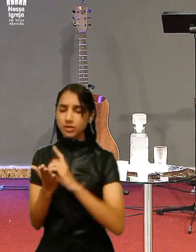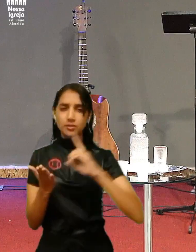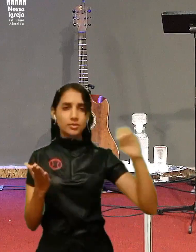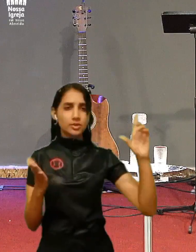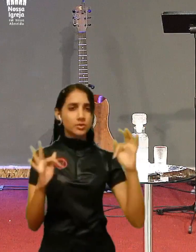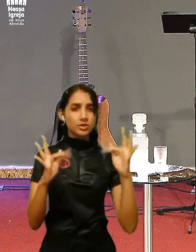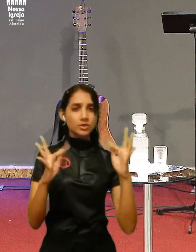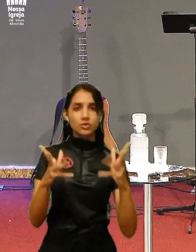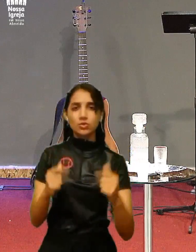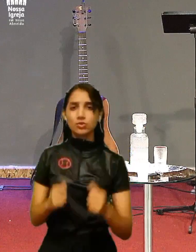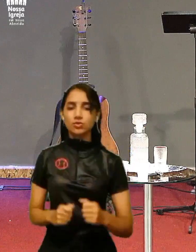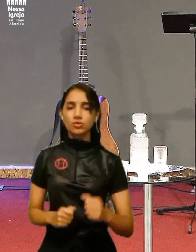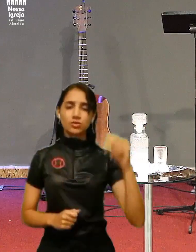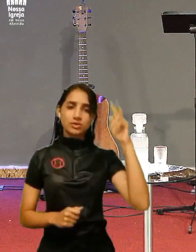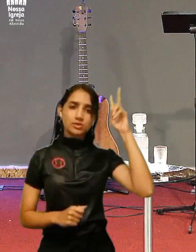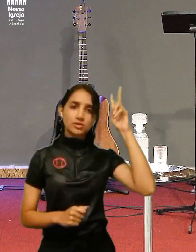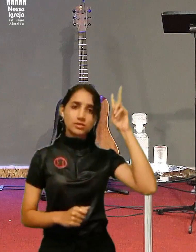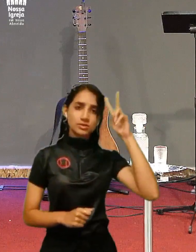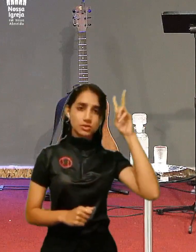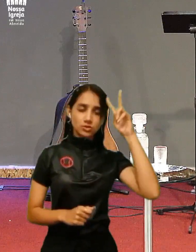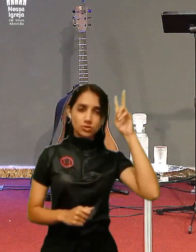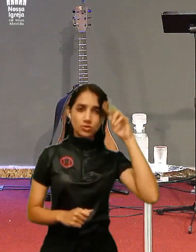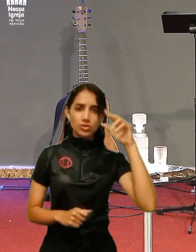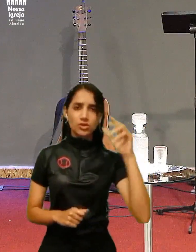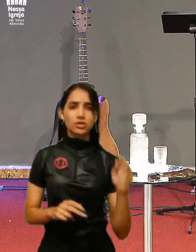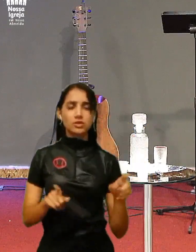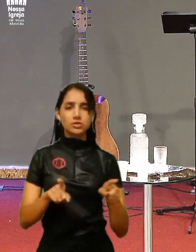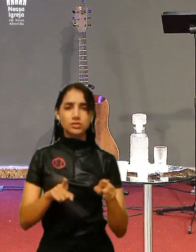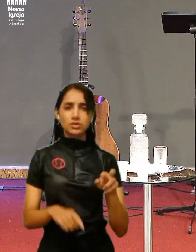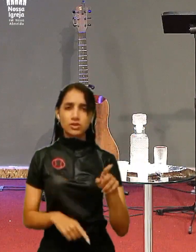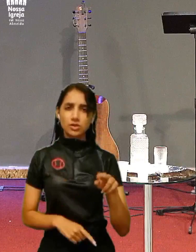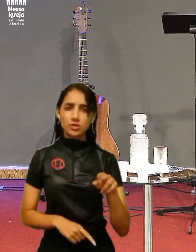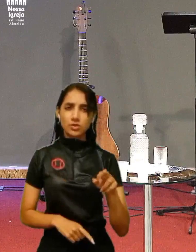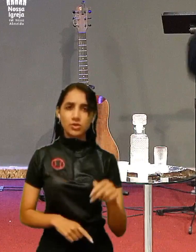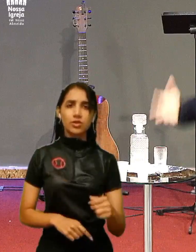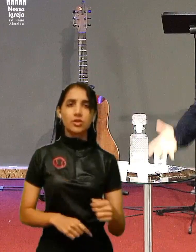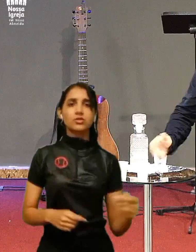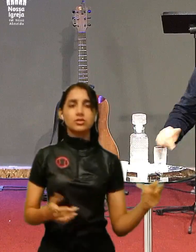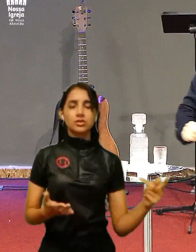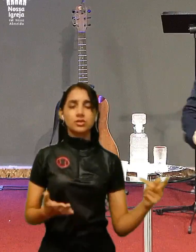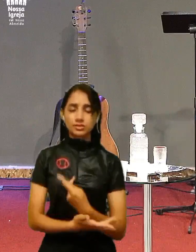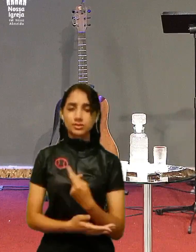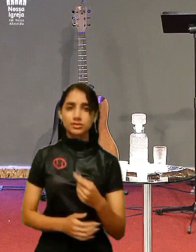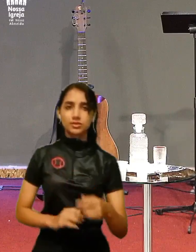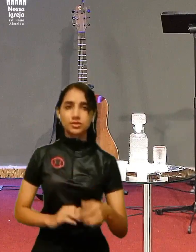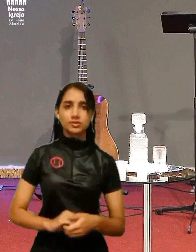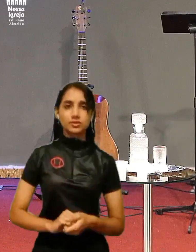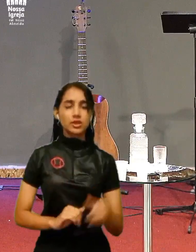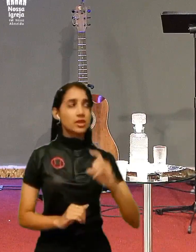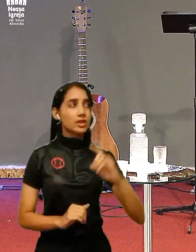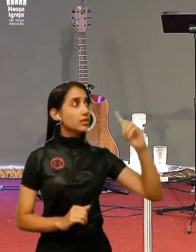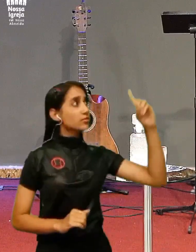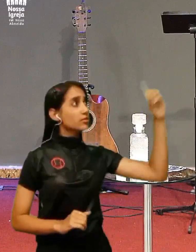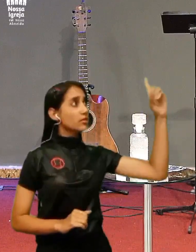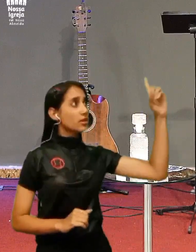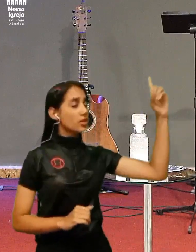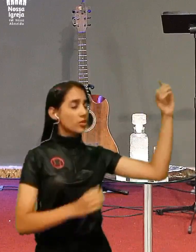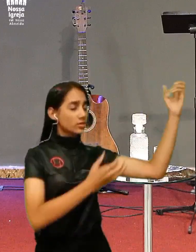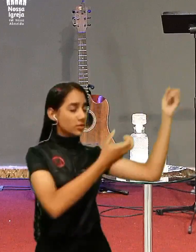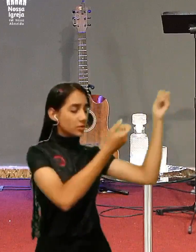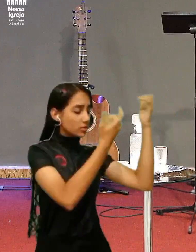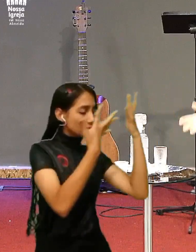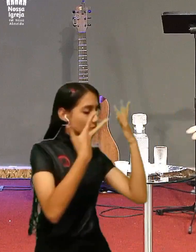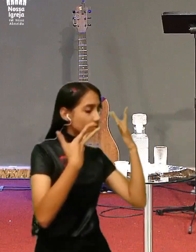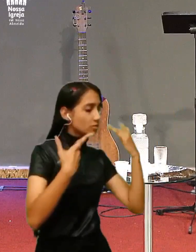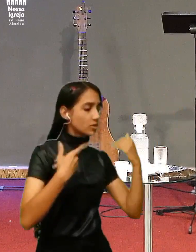repetindo. O povo corrompido, um chamado arrependimento, Deus derramando a sua vida. No Novo